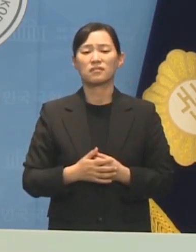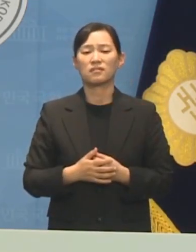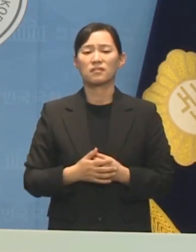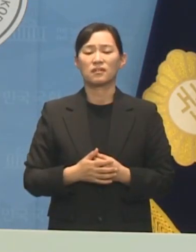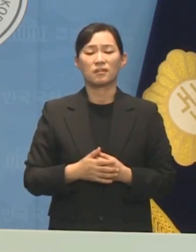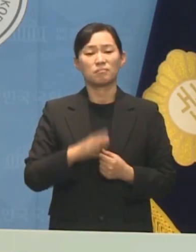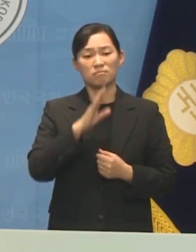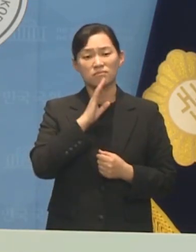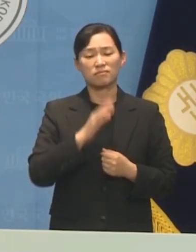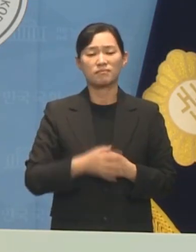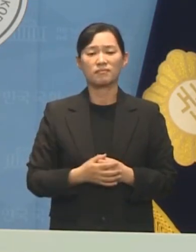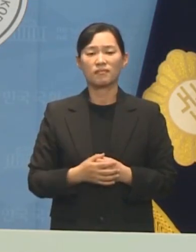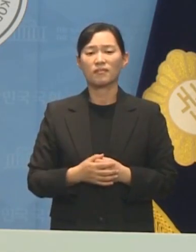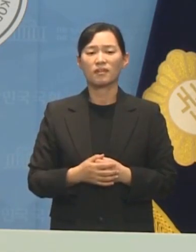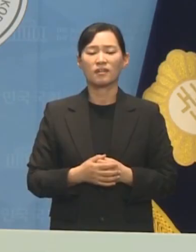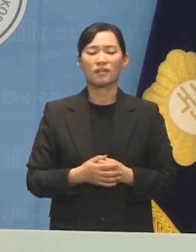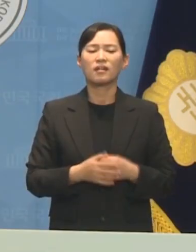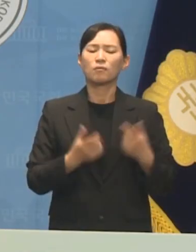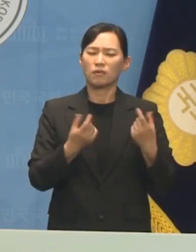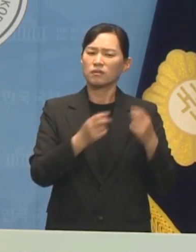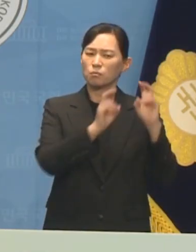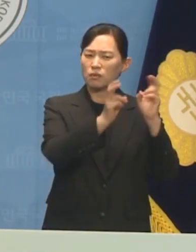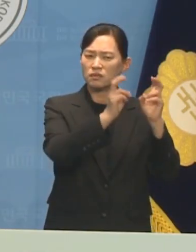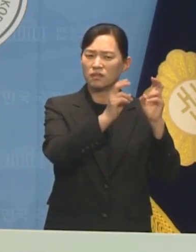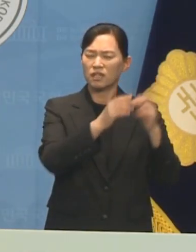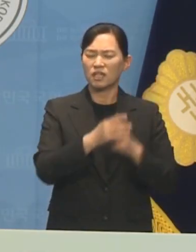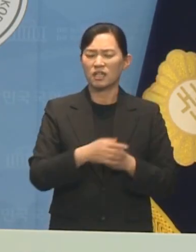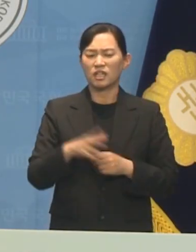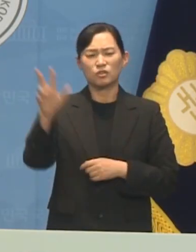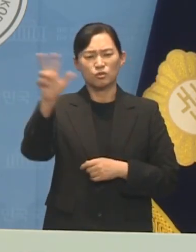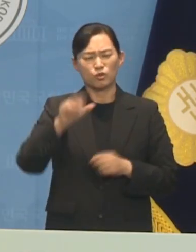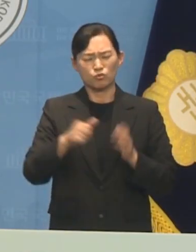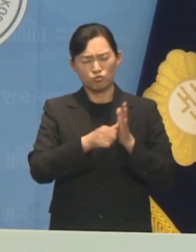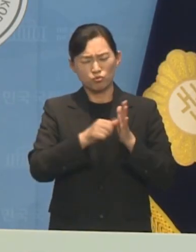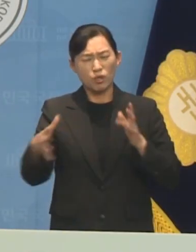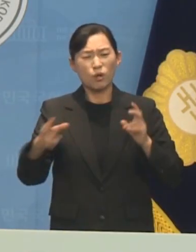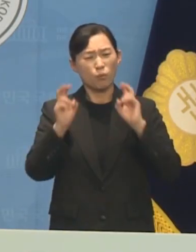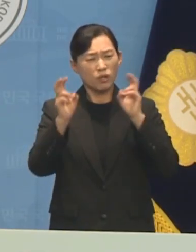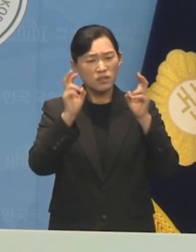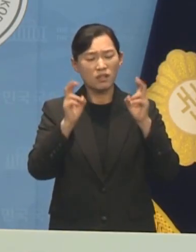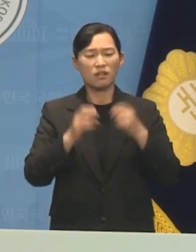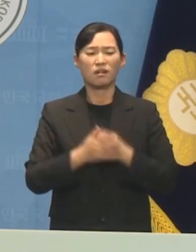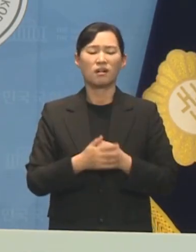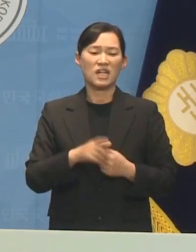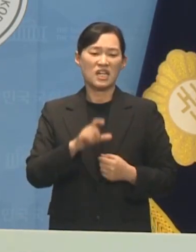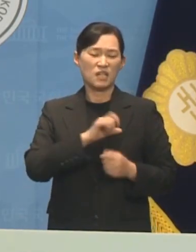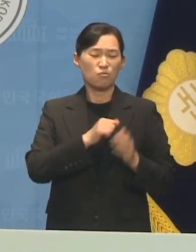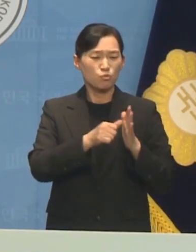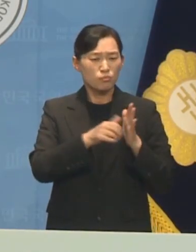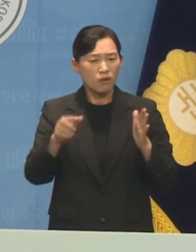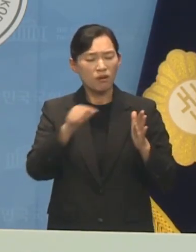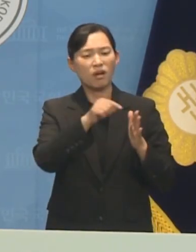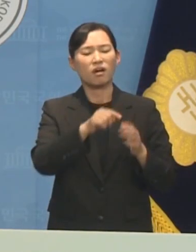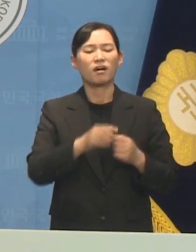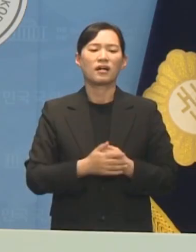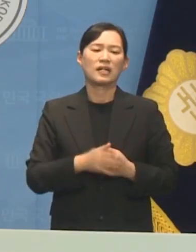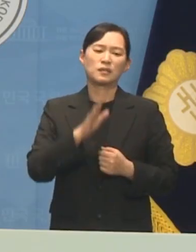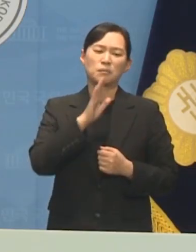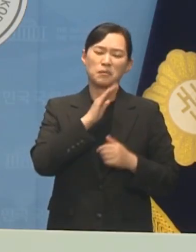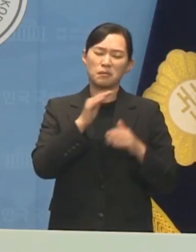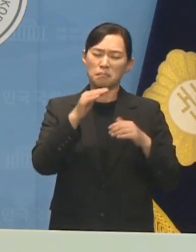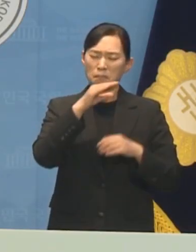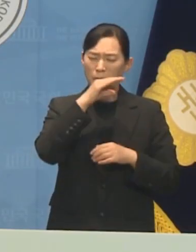나야 되는 것이 아닙니까? 이런 회사가 전국에서 유명한 기업 중 하나로 이름을 날리려는 것, 이게